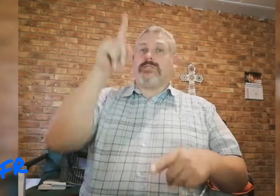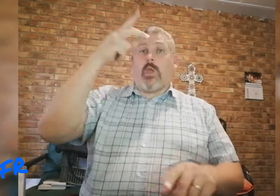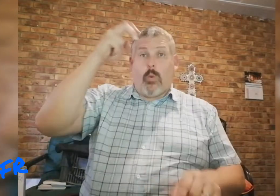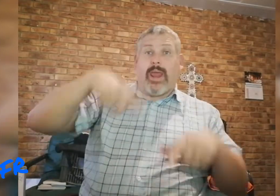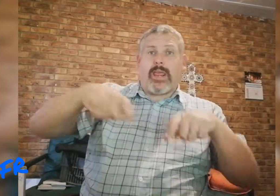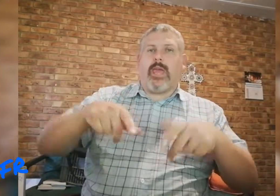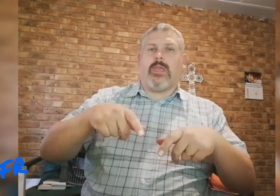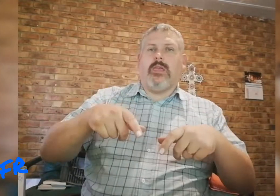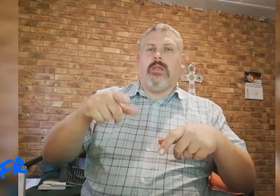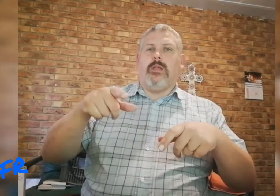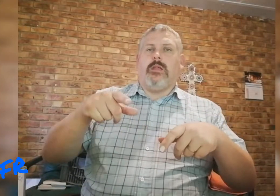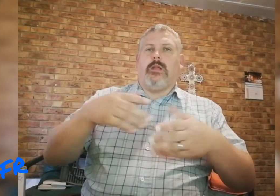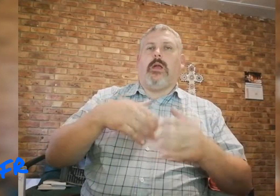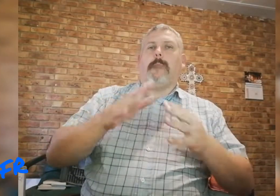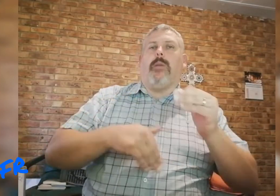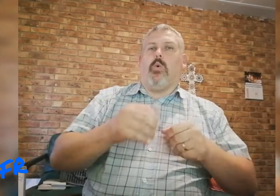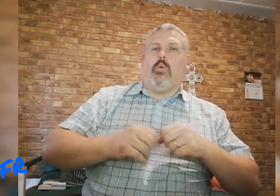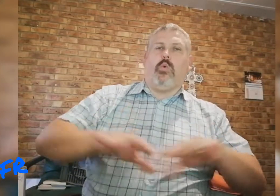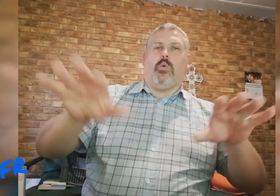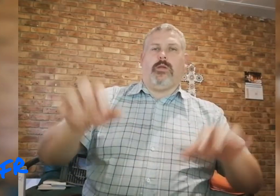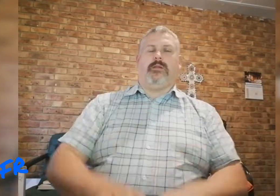sy koninkies bou.